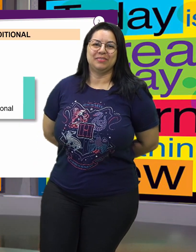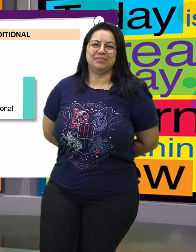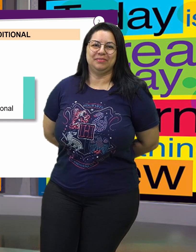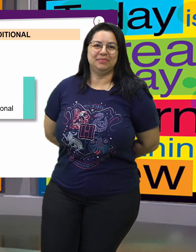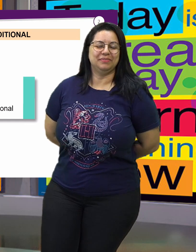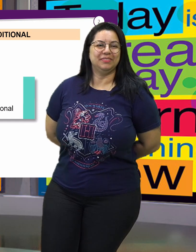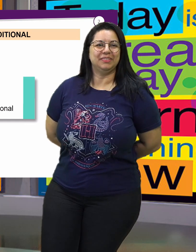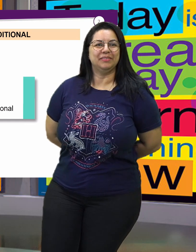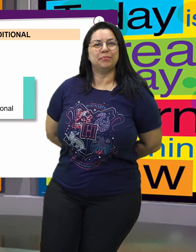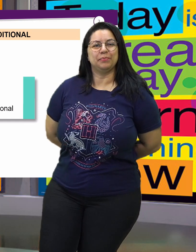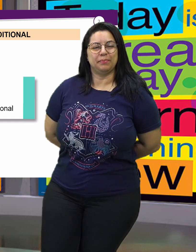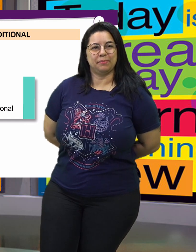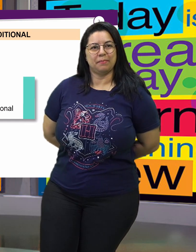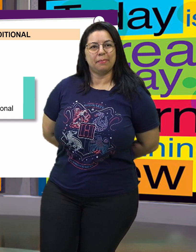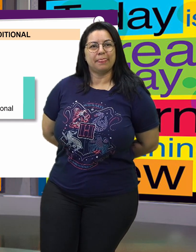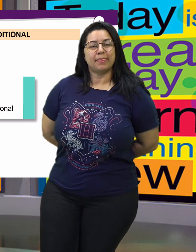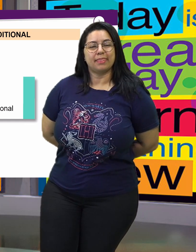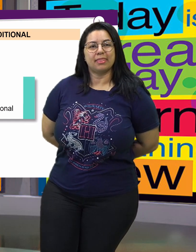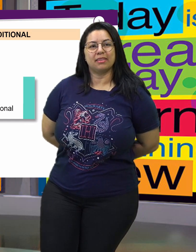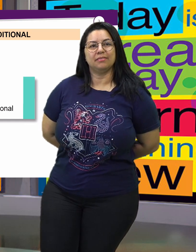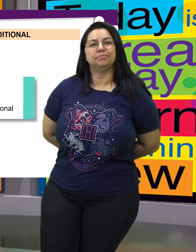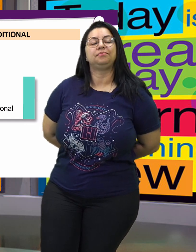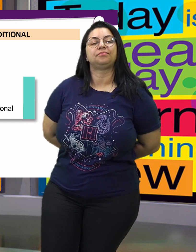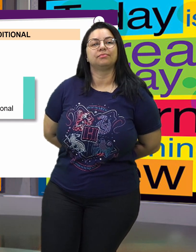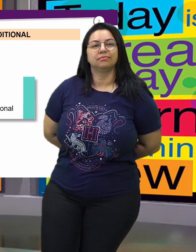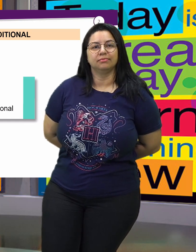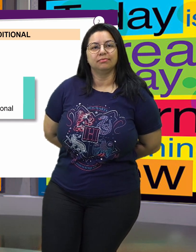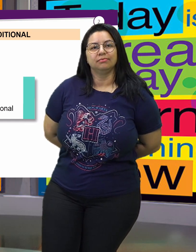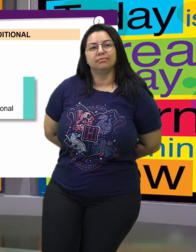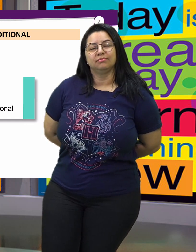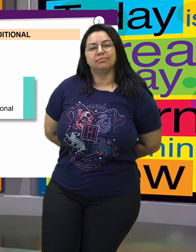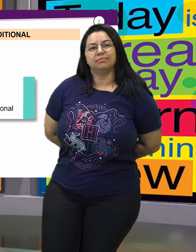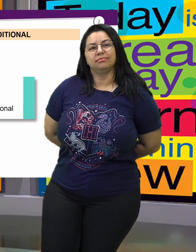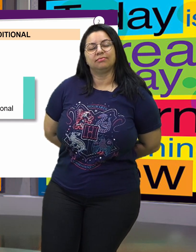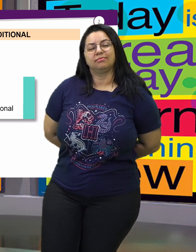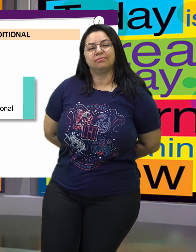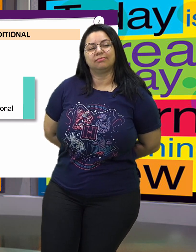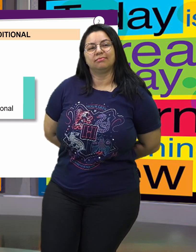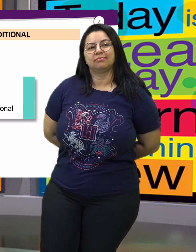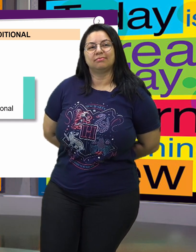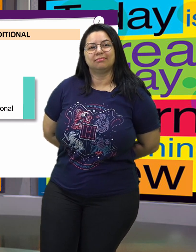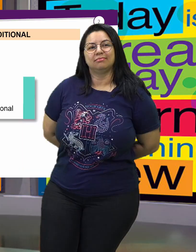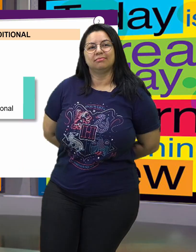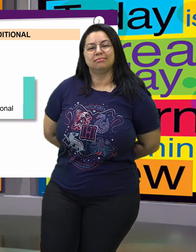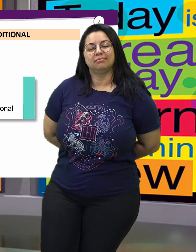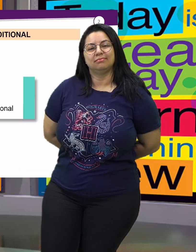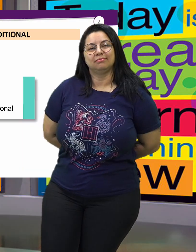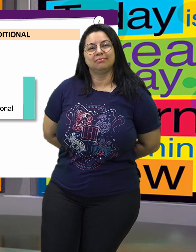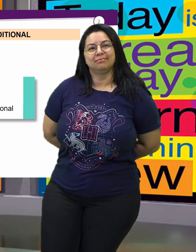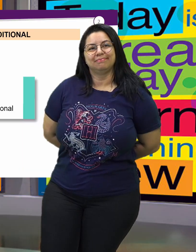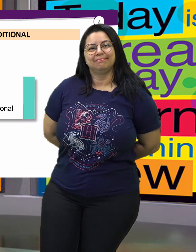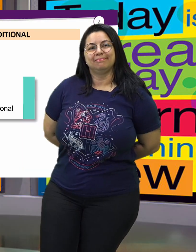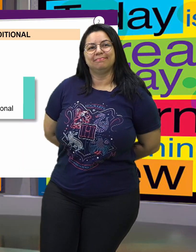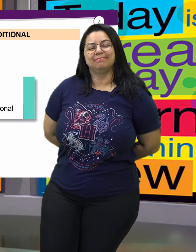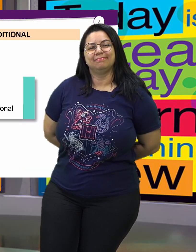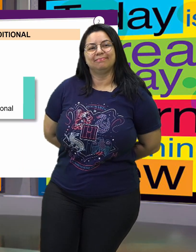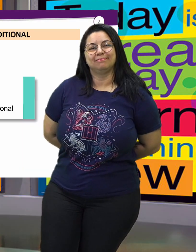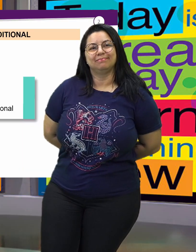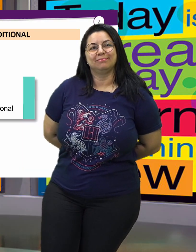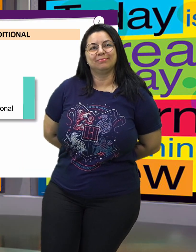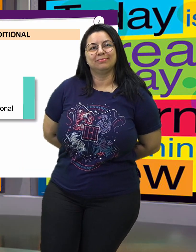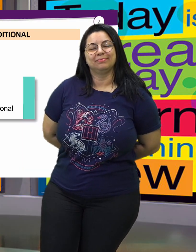título bom. Mas aí o que a gente vai ver, como sempre, né? Forma da sentença, da second conditional, o uso dela também. E vamos relembrar lá a